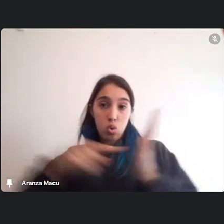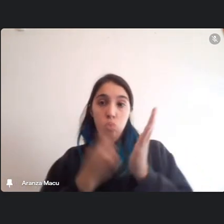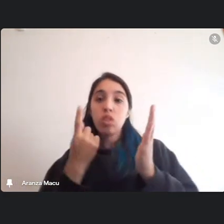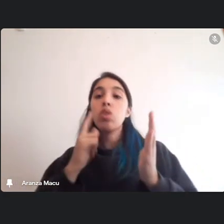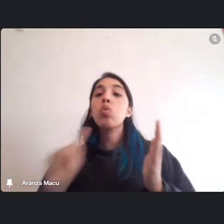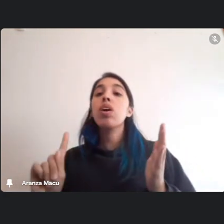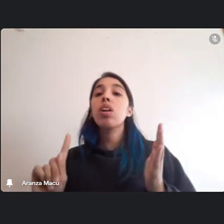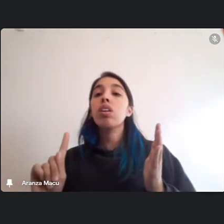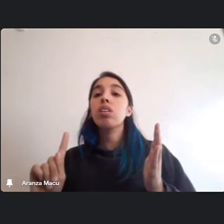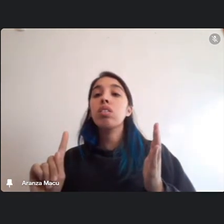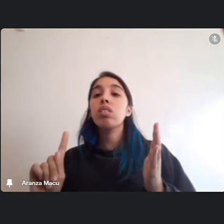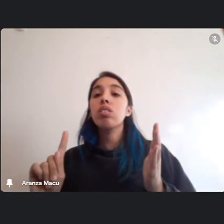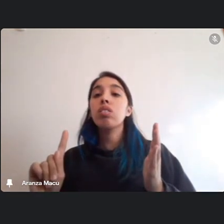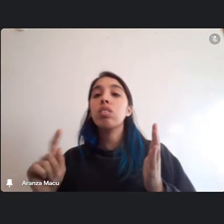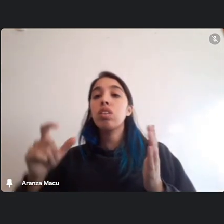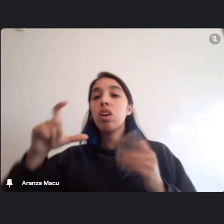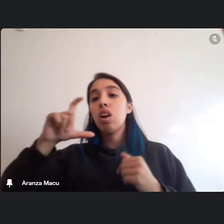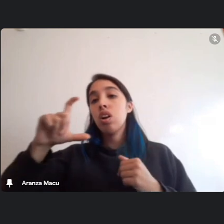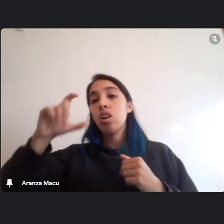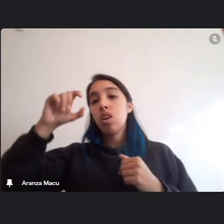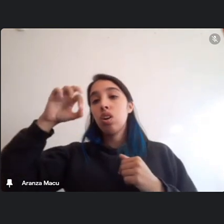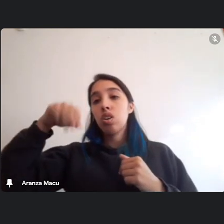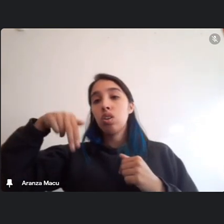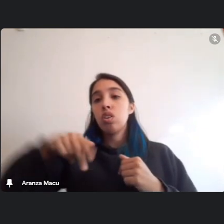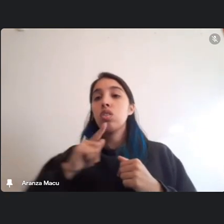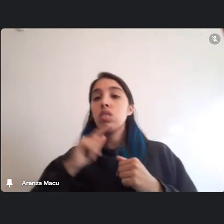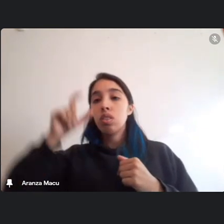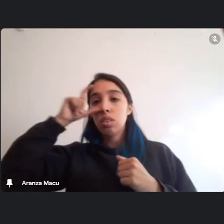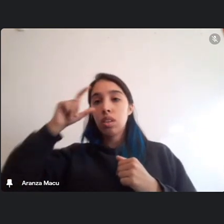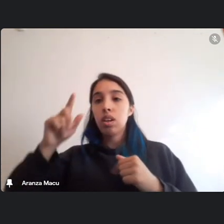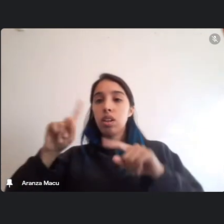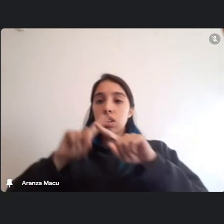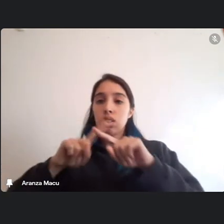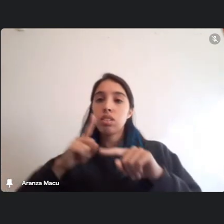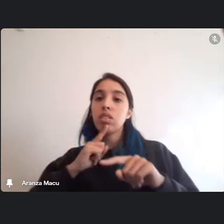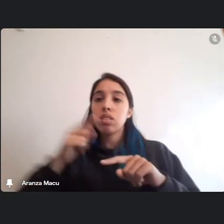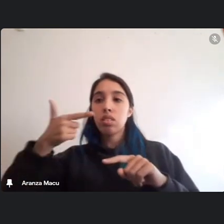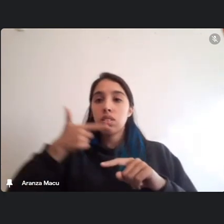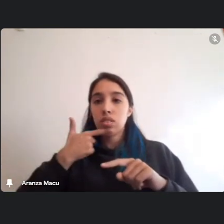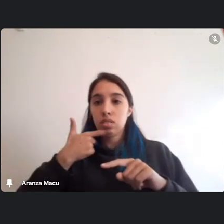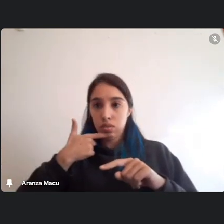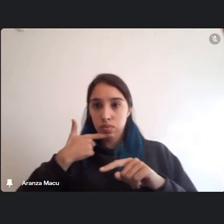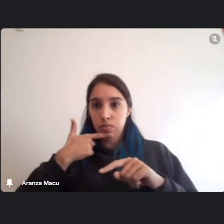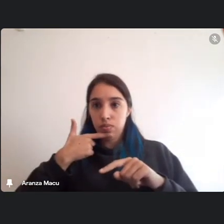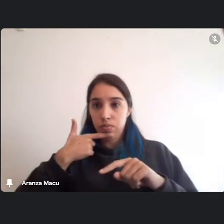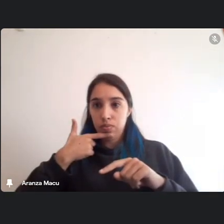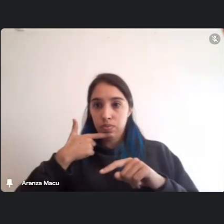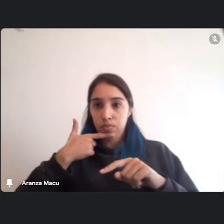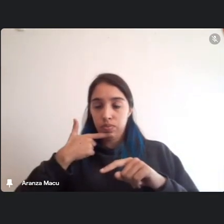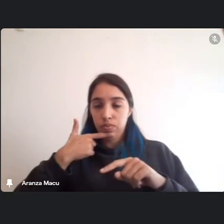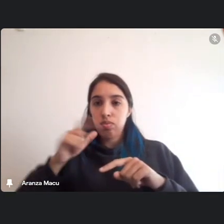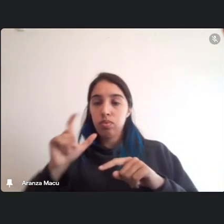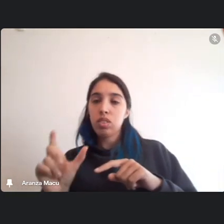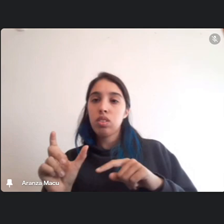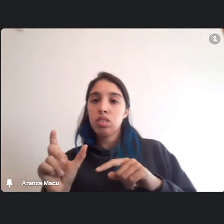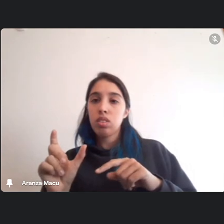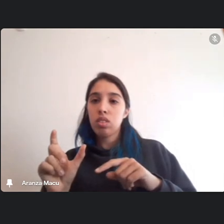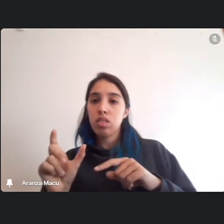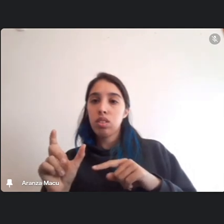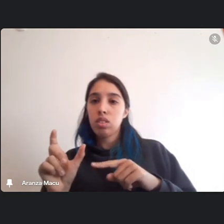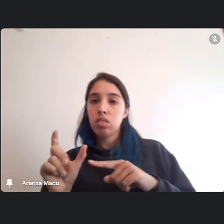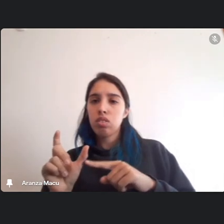Contexto. ¿Cómo son esos contextos? Limitados. Con recursos limitados. Claro, los recursos limitados. No son los limitados,